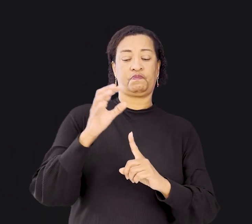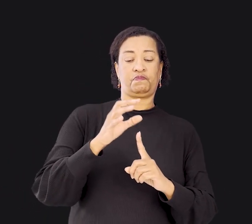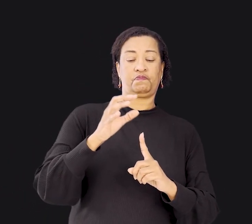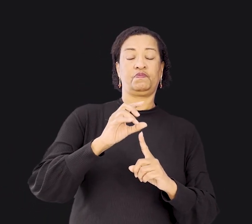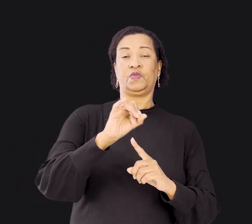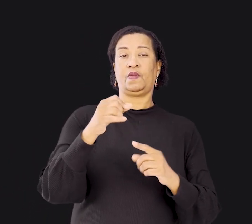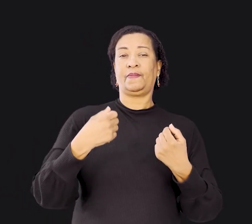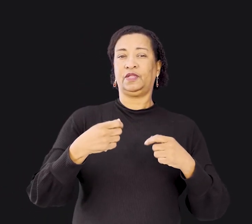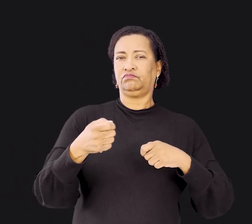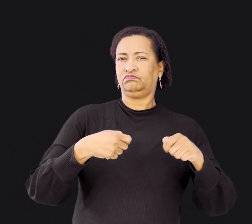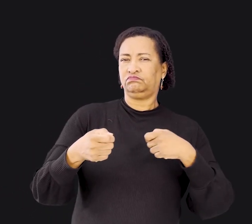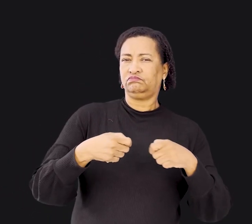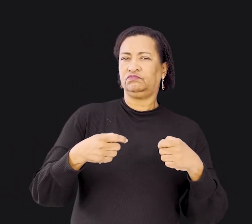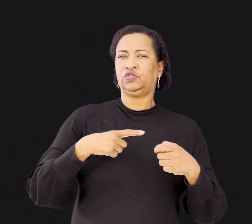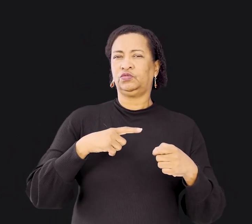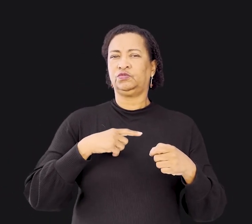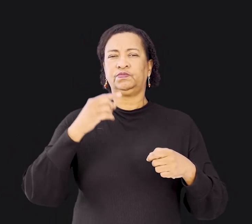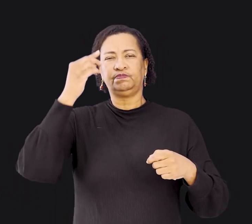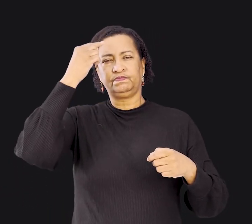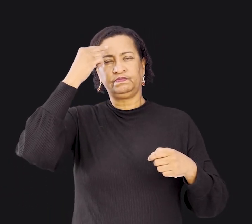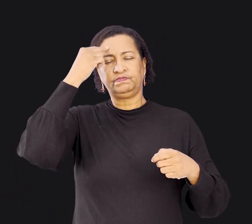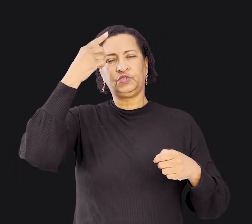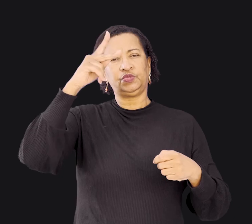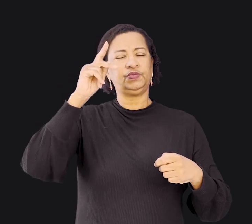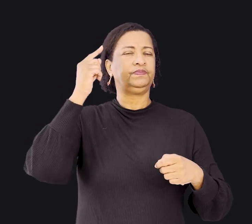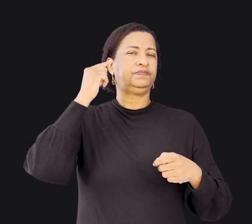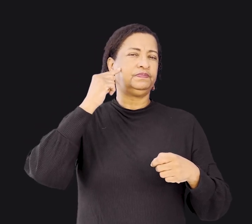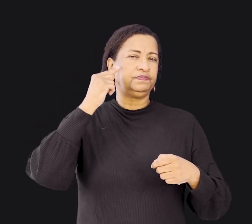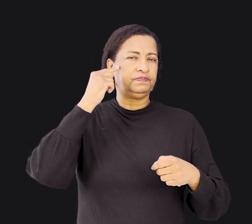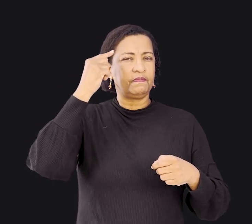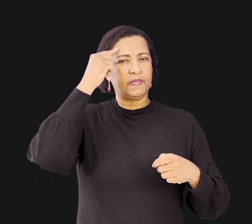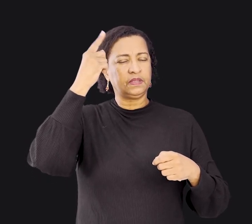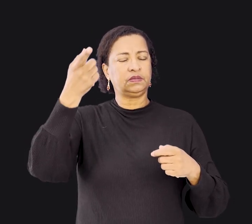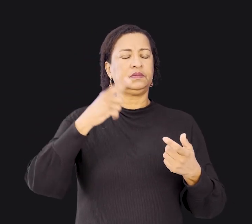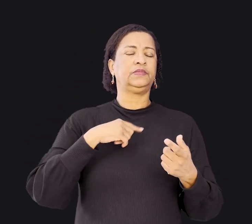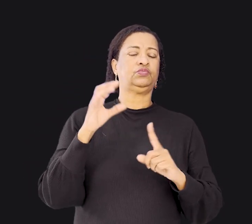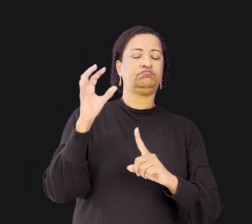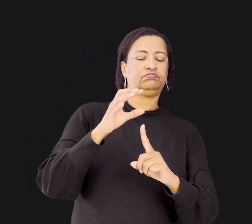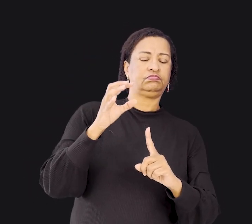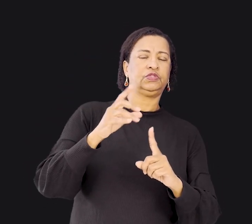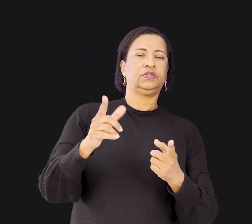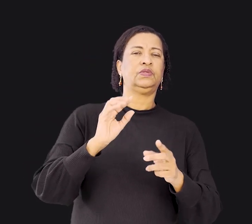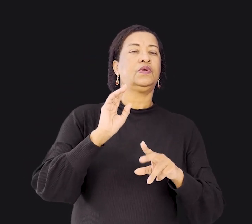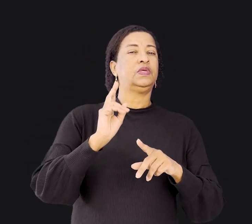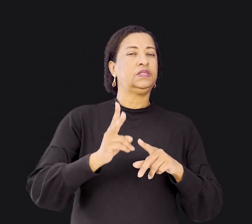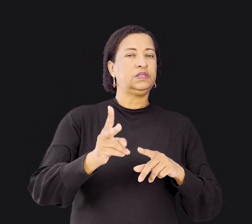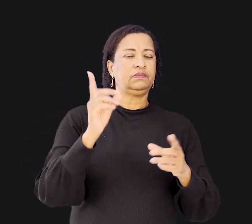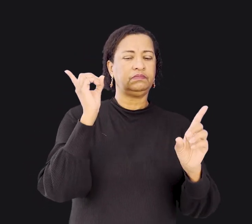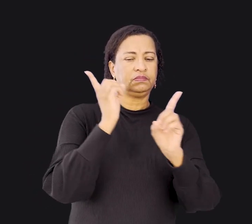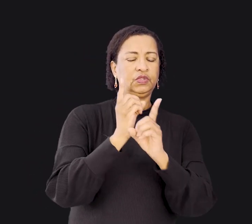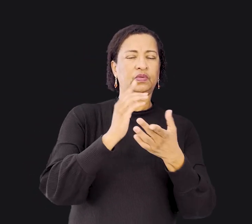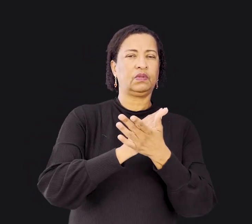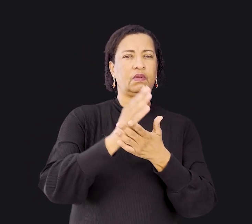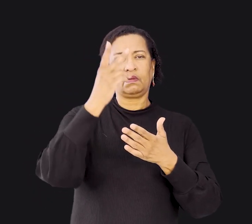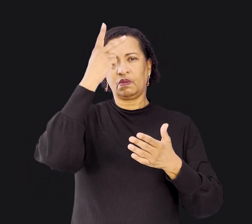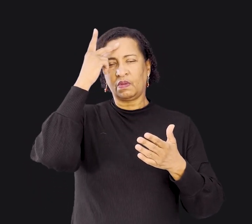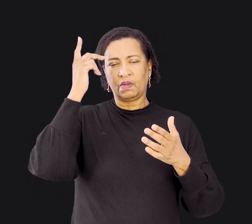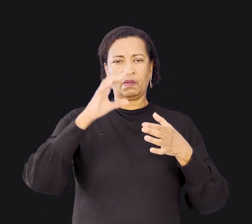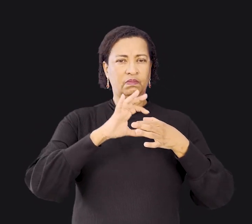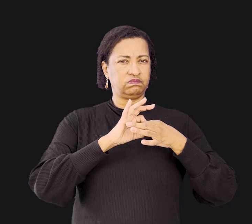sua disposição mental, os seus pensamentos em relação à tentação, então da próxima vez que encontrar alguém com a mesma disposição, o